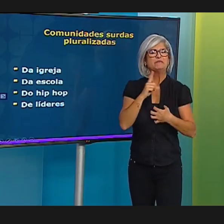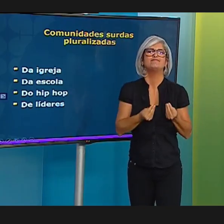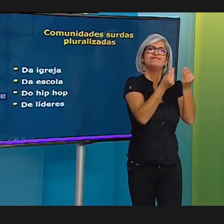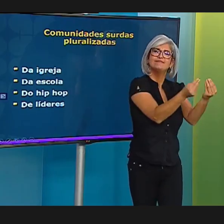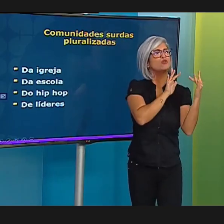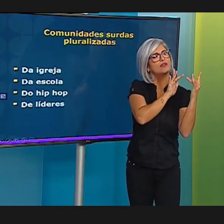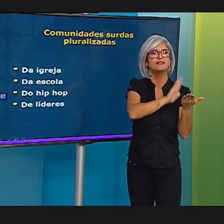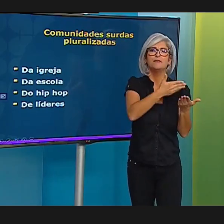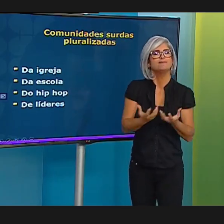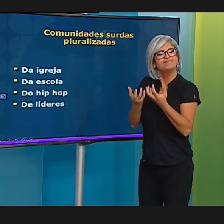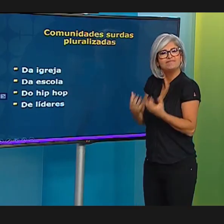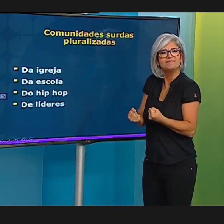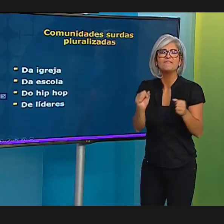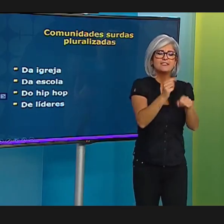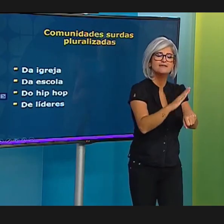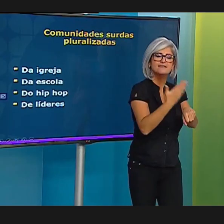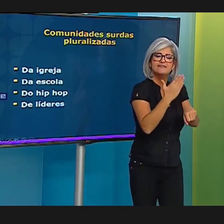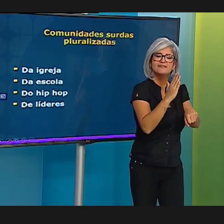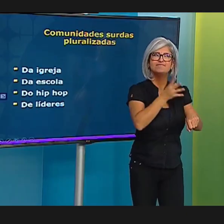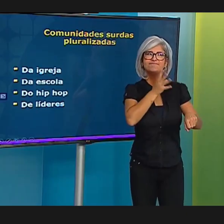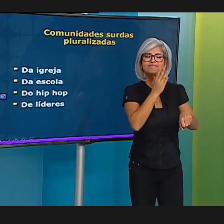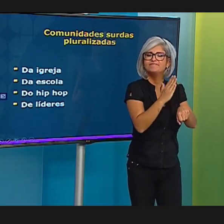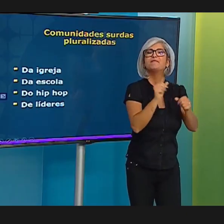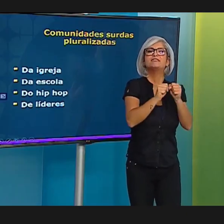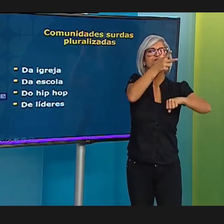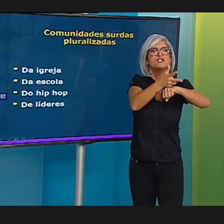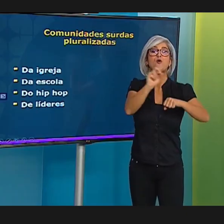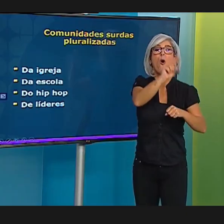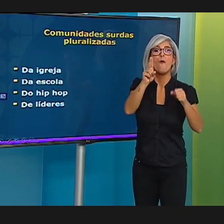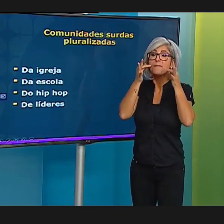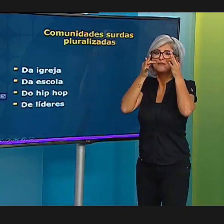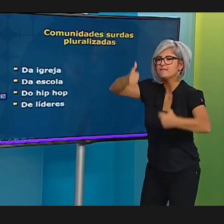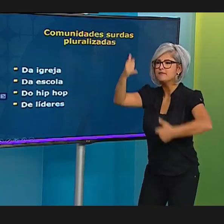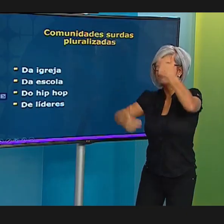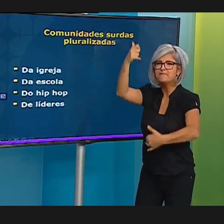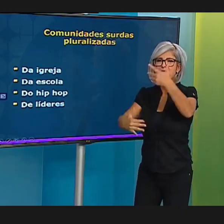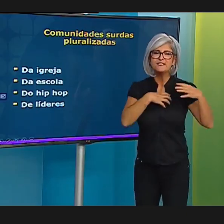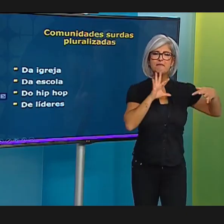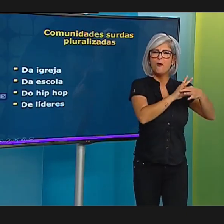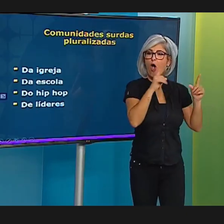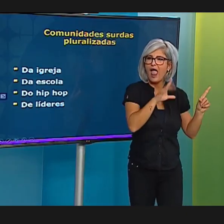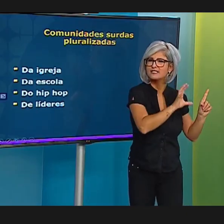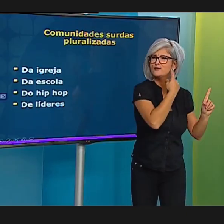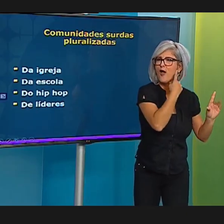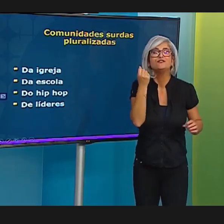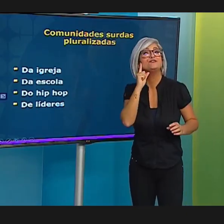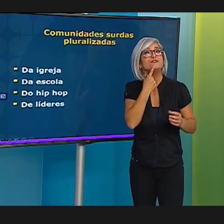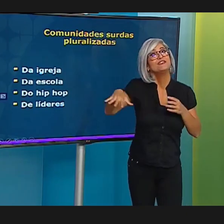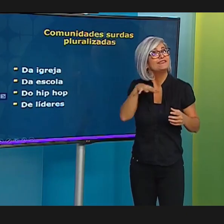fazer a leitura, não compreender, mas pedir para que esse intérprete, então, faça ali a tradução, faça o treinamento, faça um vídeo, ou presencialmente sinalize, e ele acaba participando dessa comunidade, não somente pelo